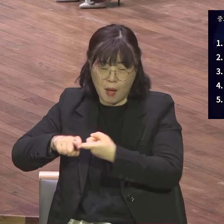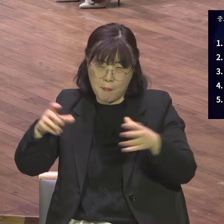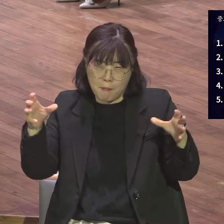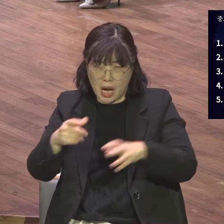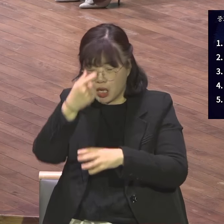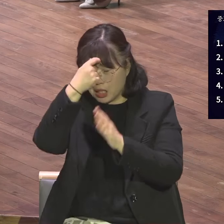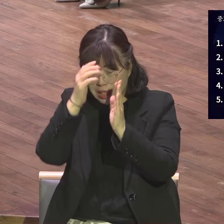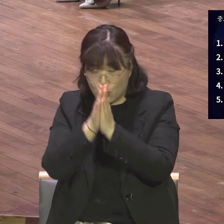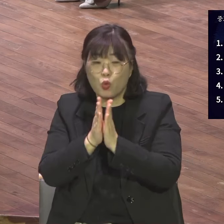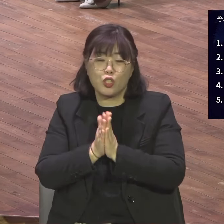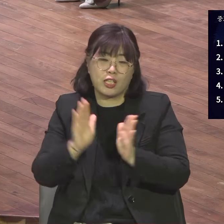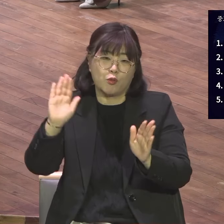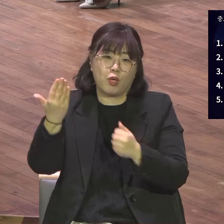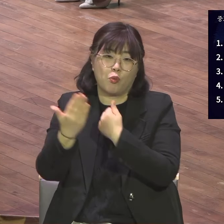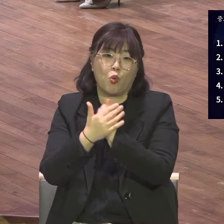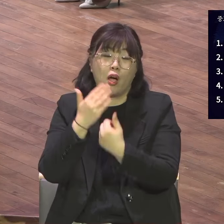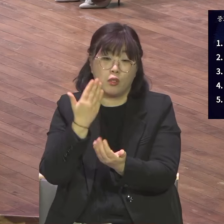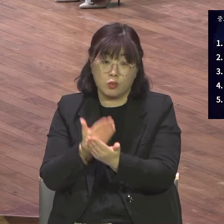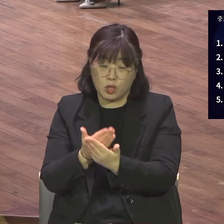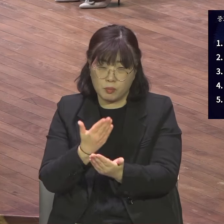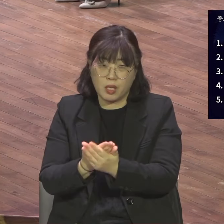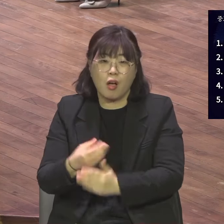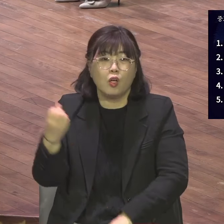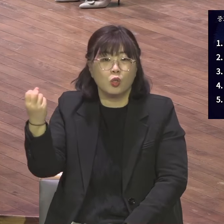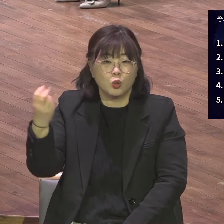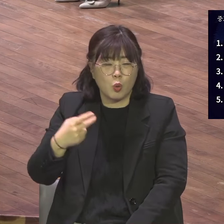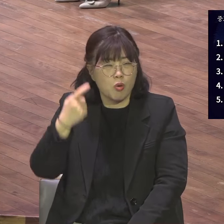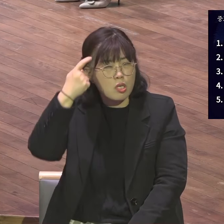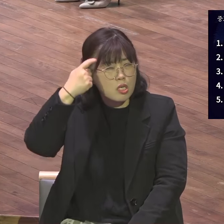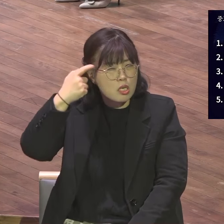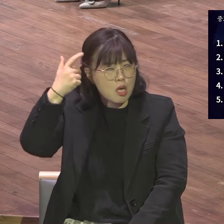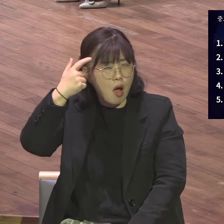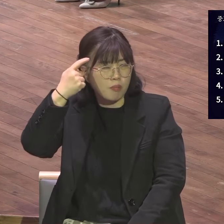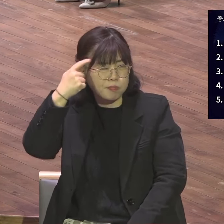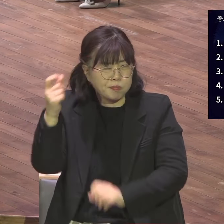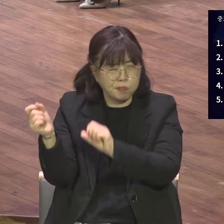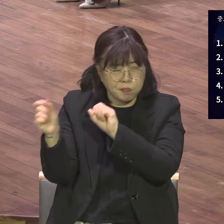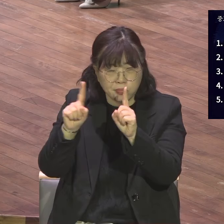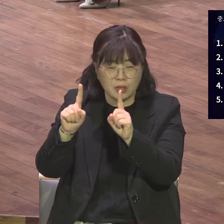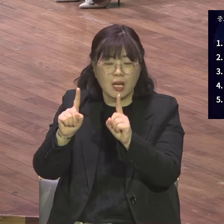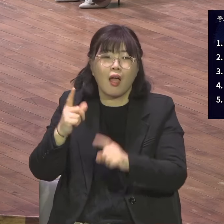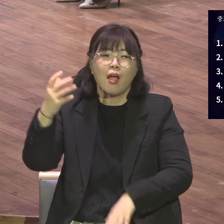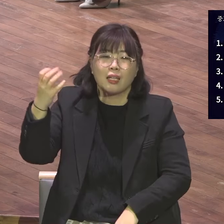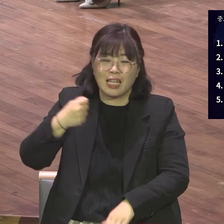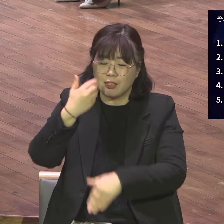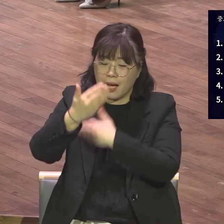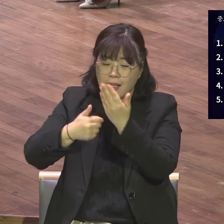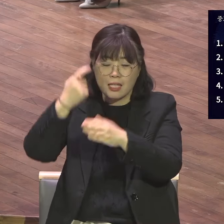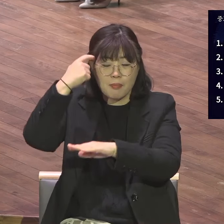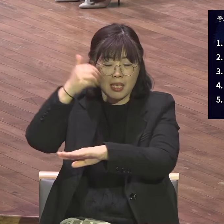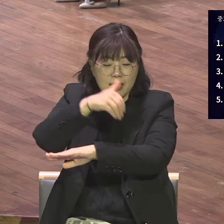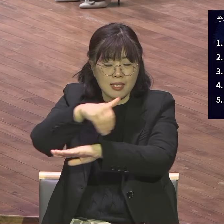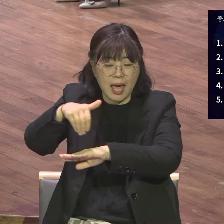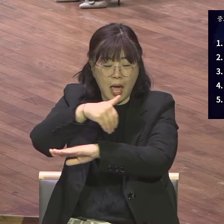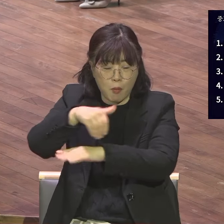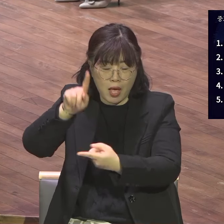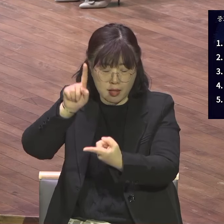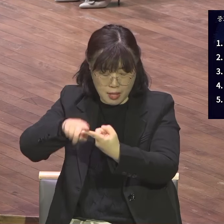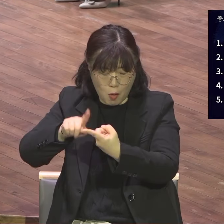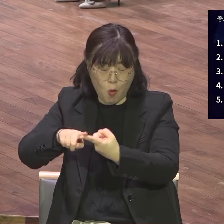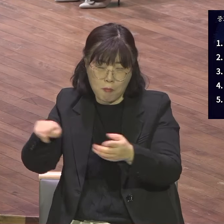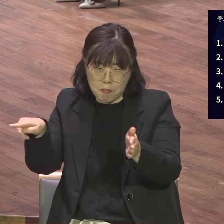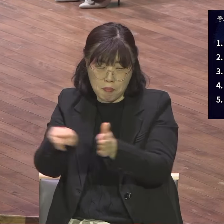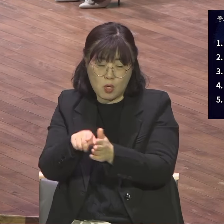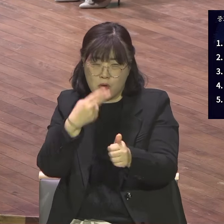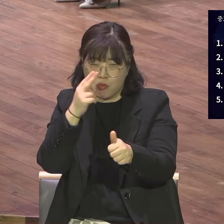주시옵소서. 교만을 버리고 영적 지각력을 갖춰 하나님의 뜻과 계획에 사실적인 도전을 시작하는